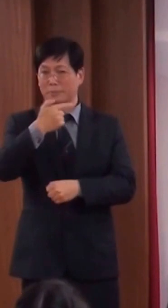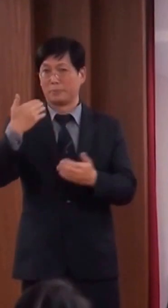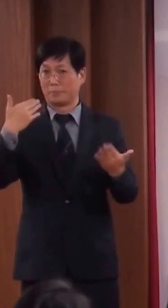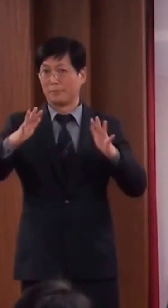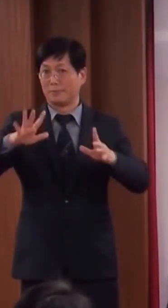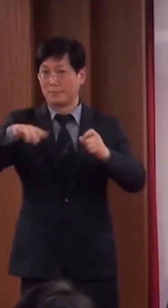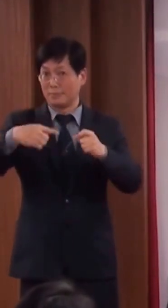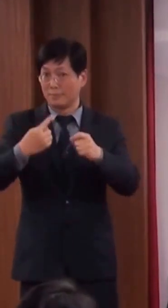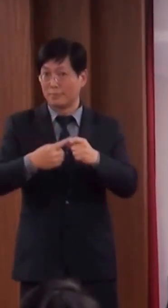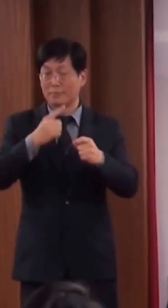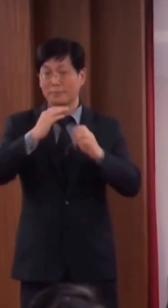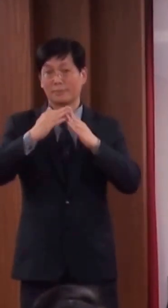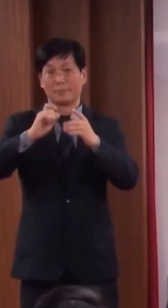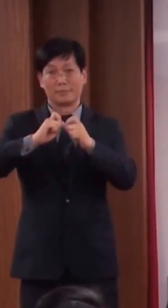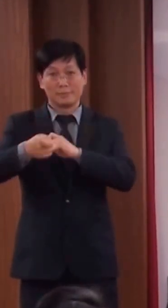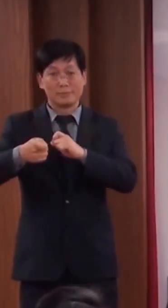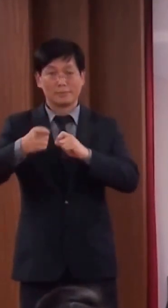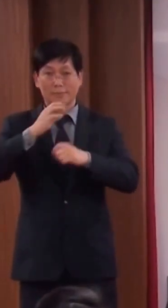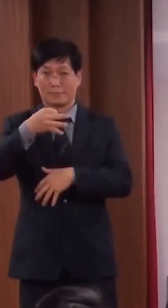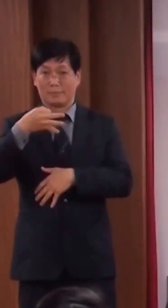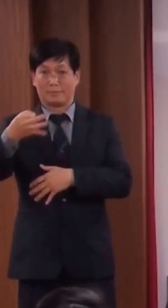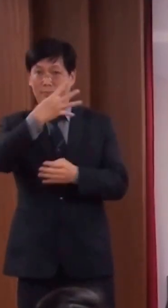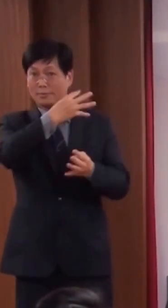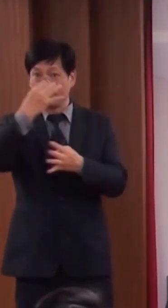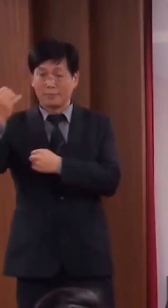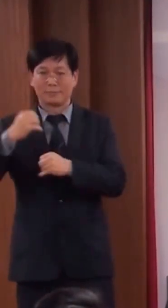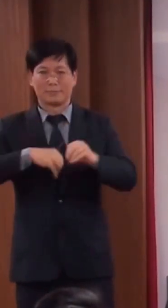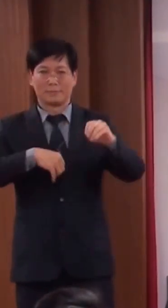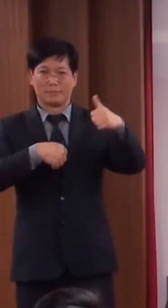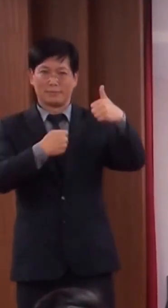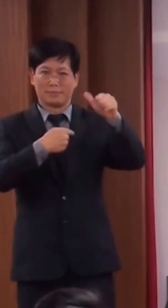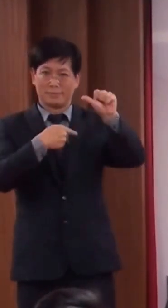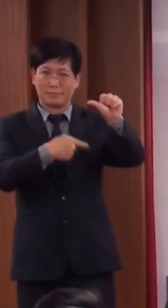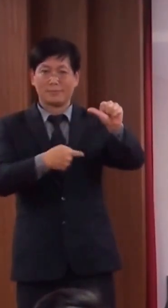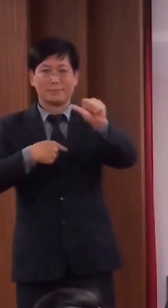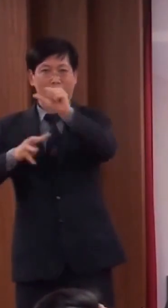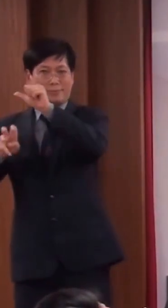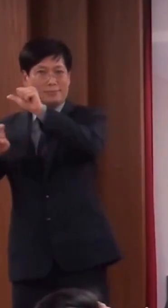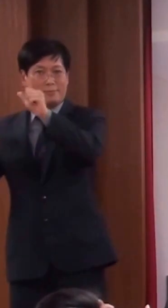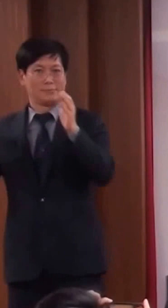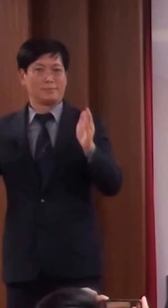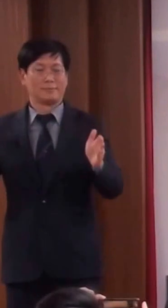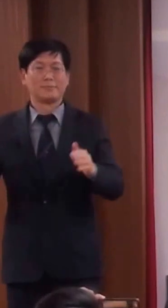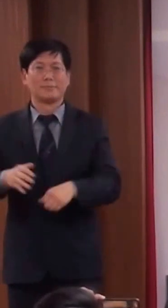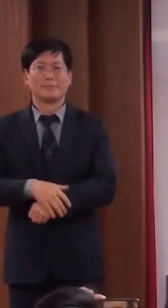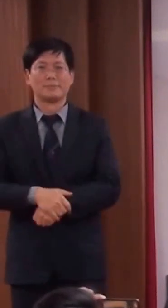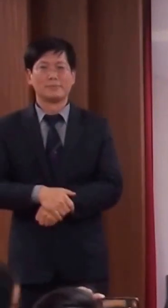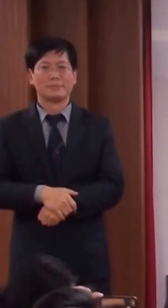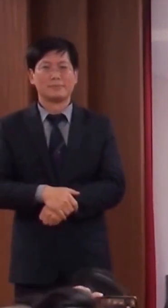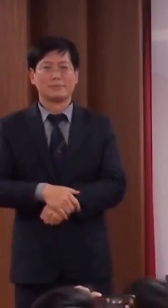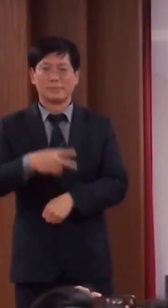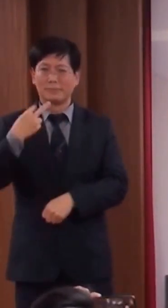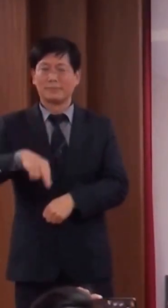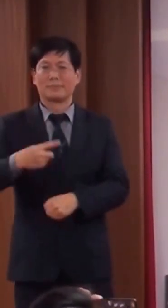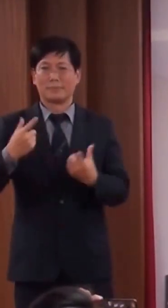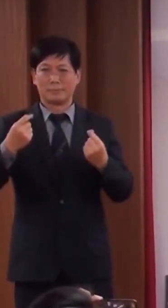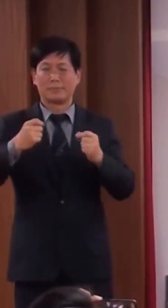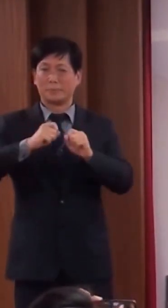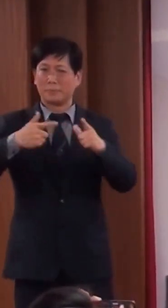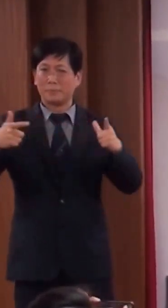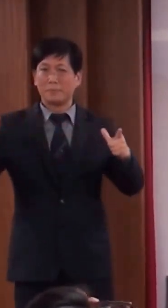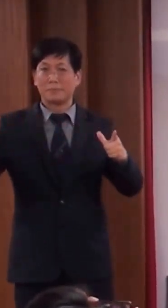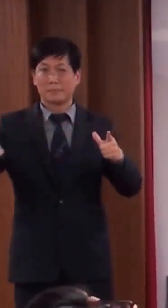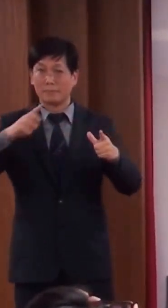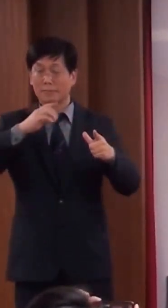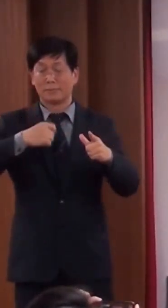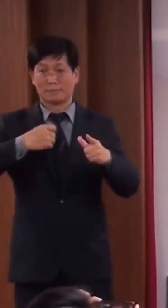我们今年的房屋税的缴纳期限就是从5月1号到5月31号。那同时呢，我们有各种不